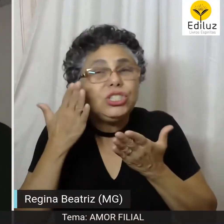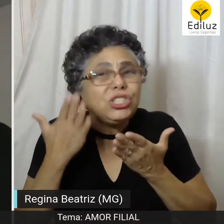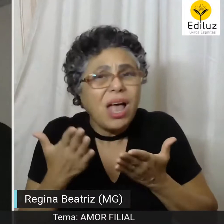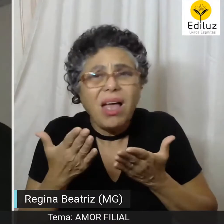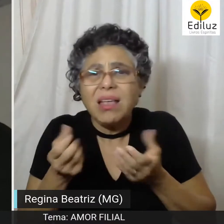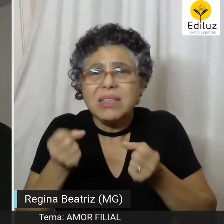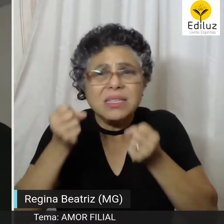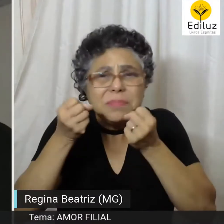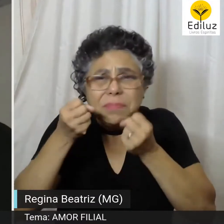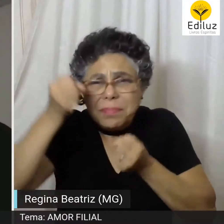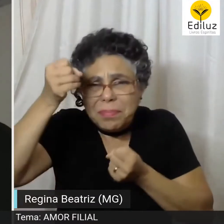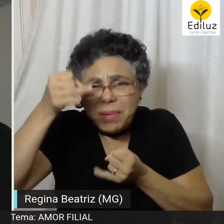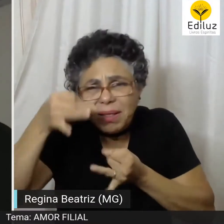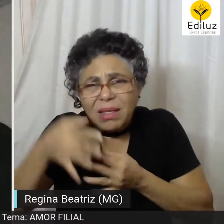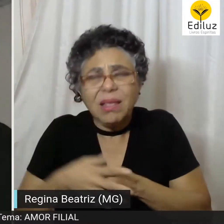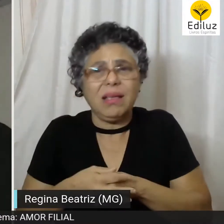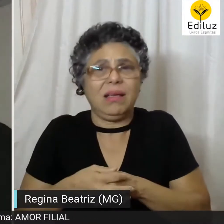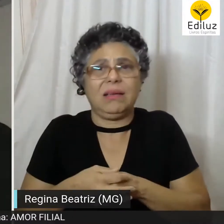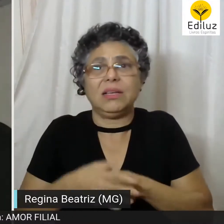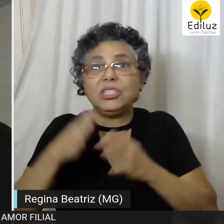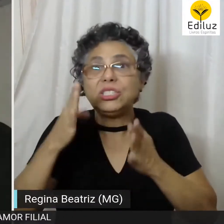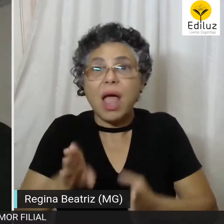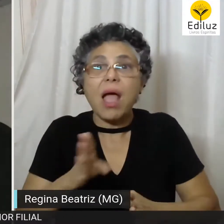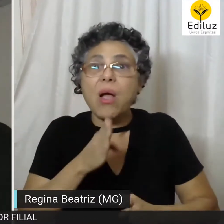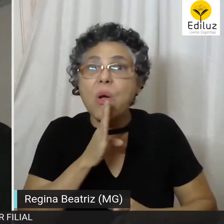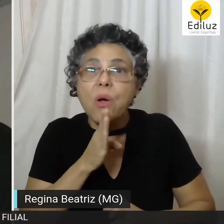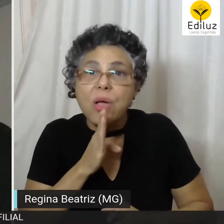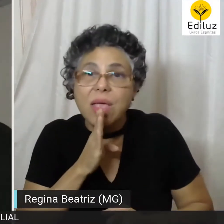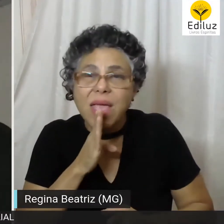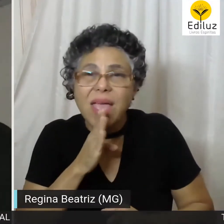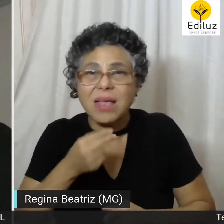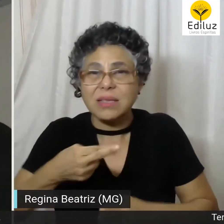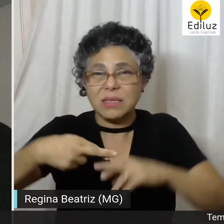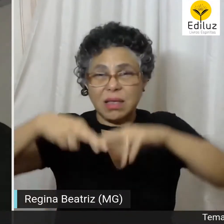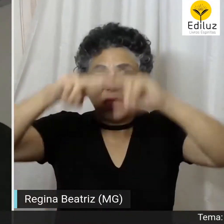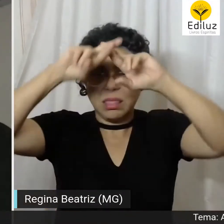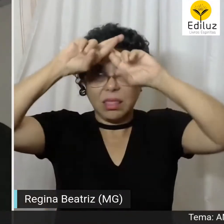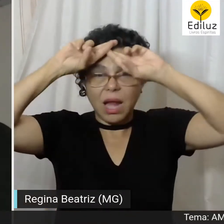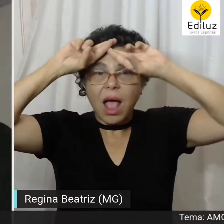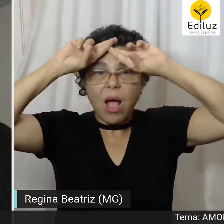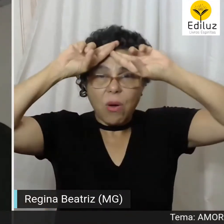transpessoal, ela já reconhece traumas